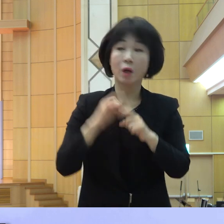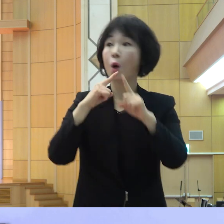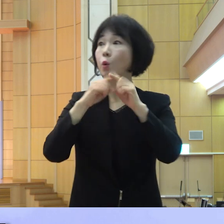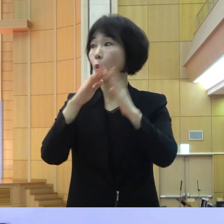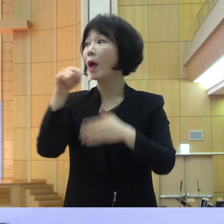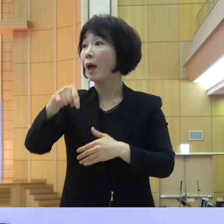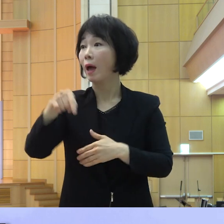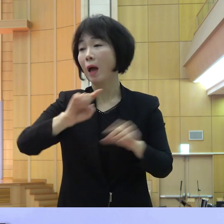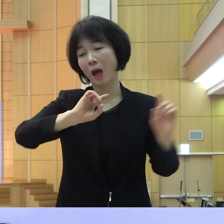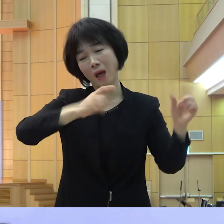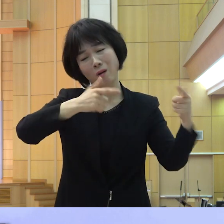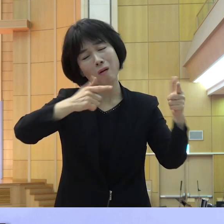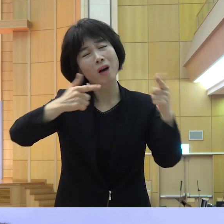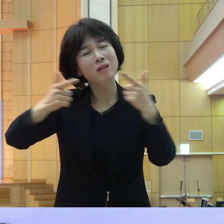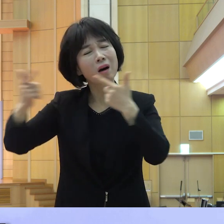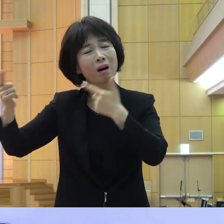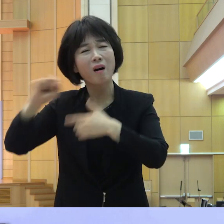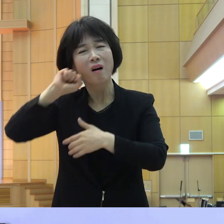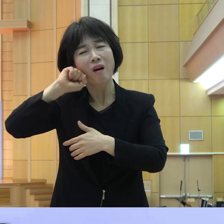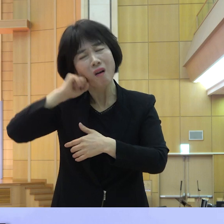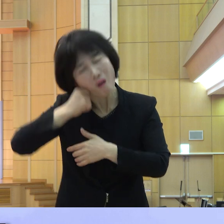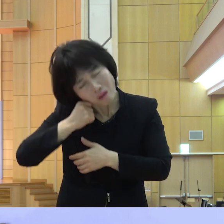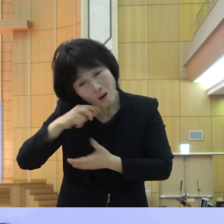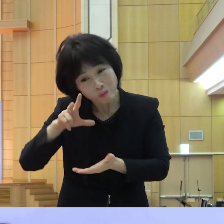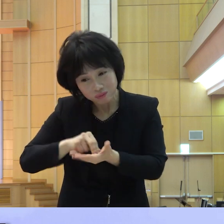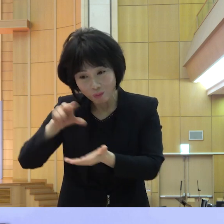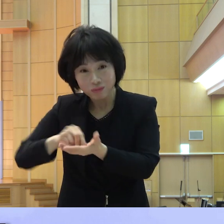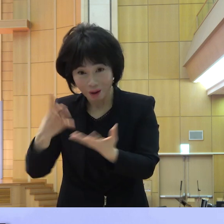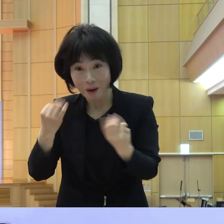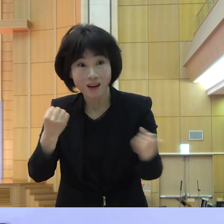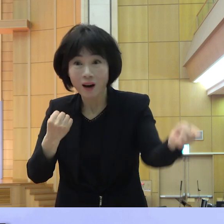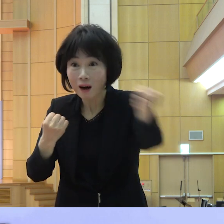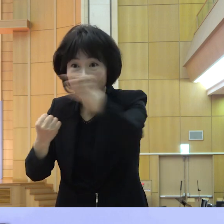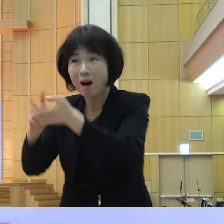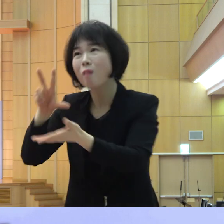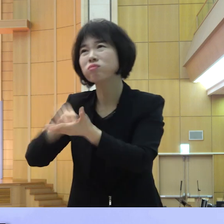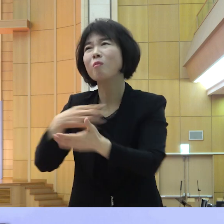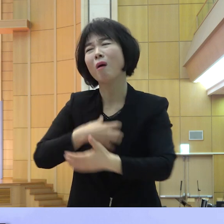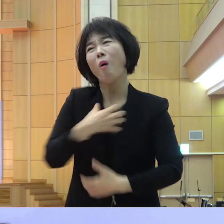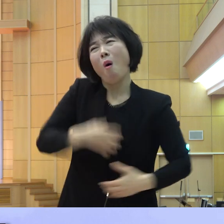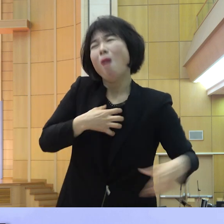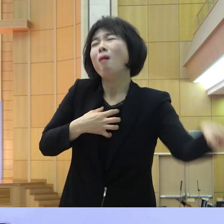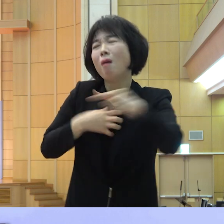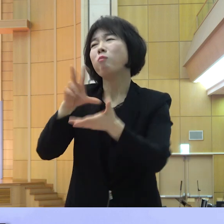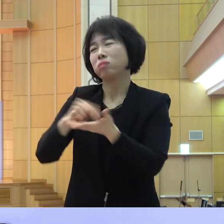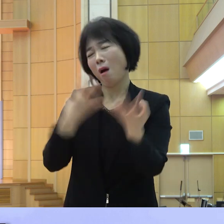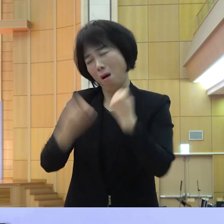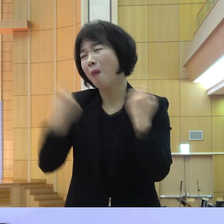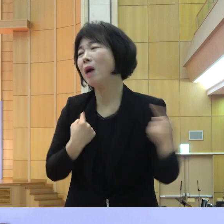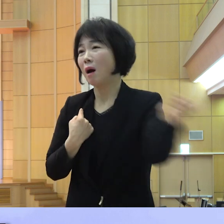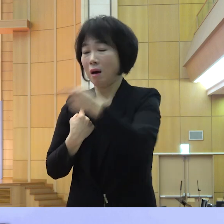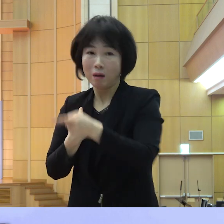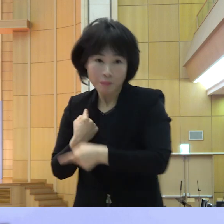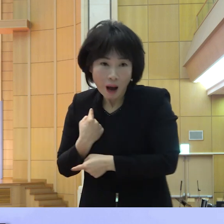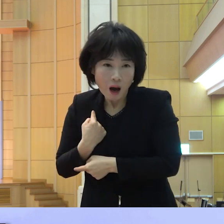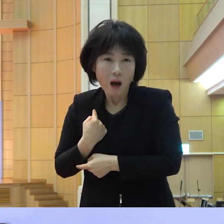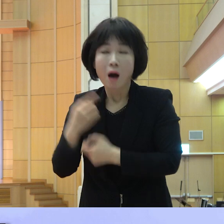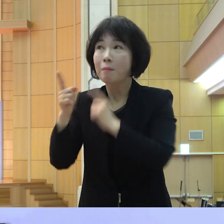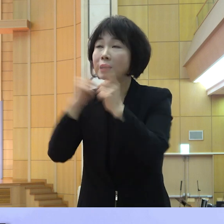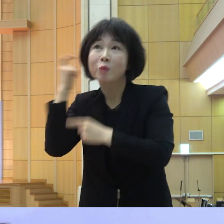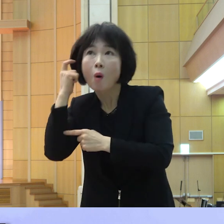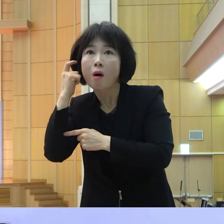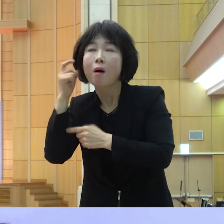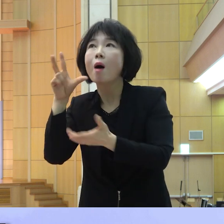교회 여러 가지 어려움을 당하는 형제들 오늘 주일 예배를 통해서 다시 한번 은혜 받고